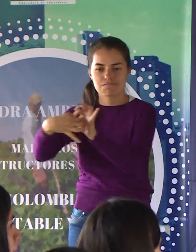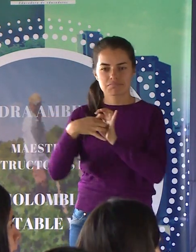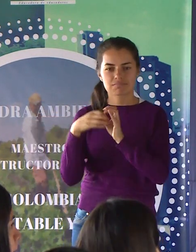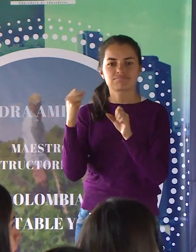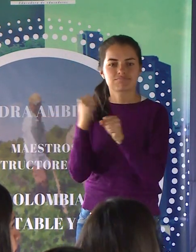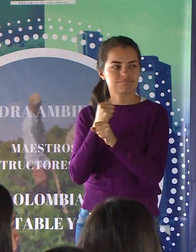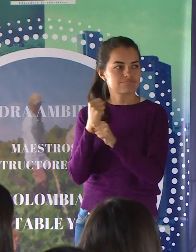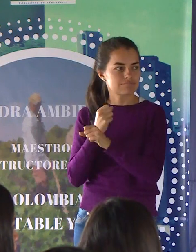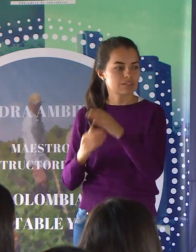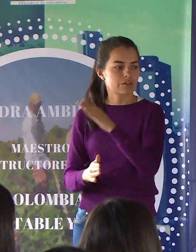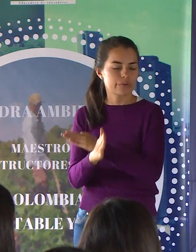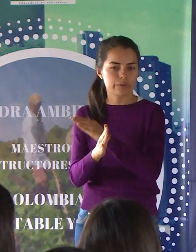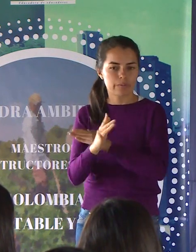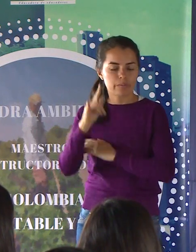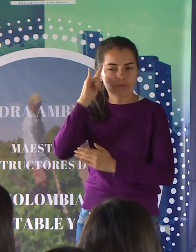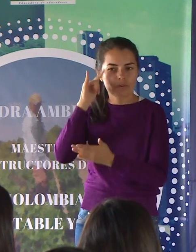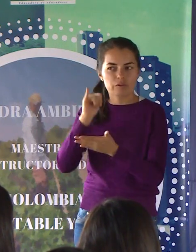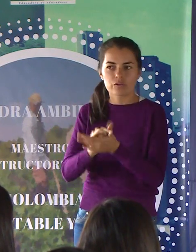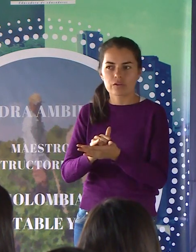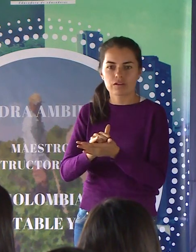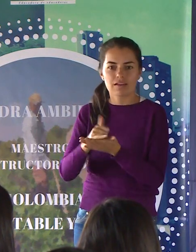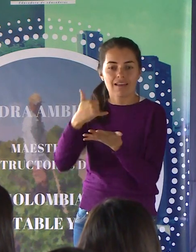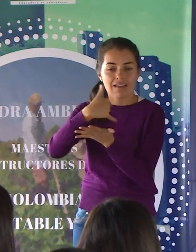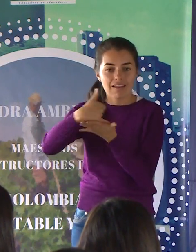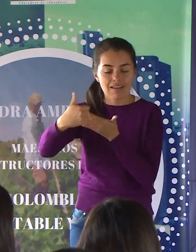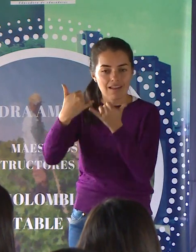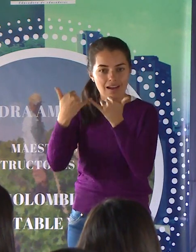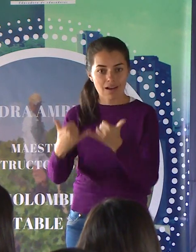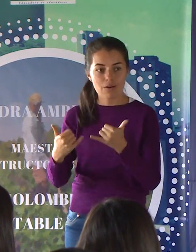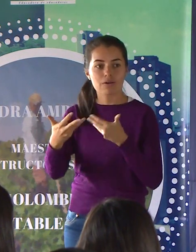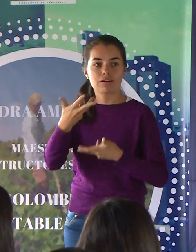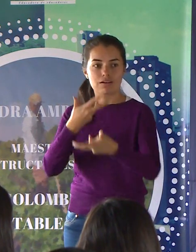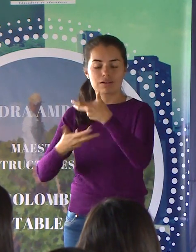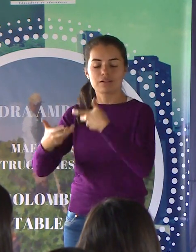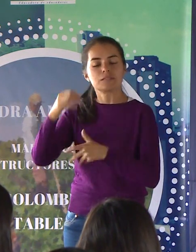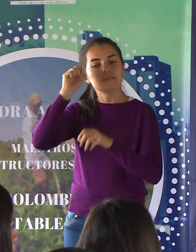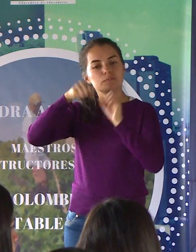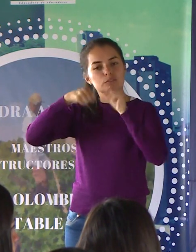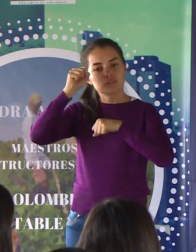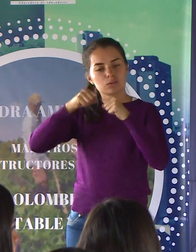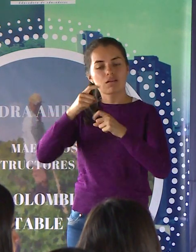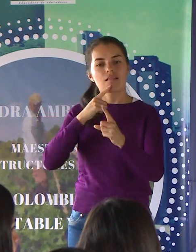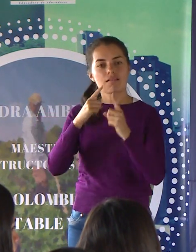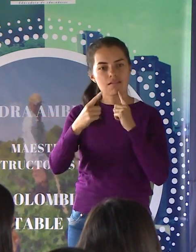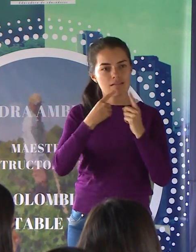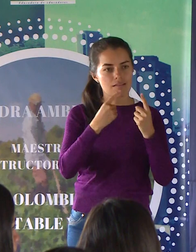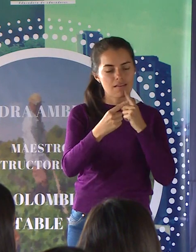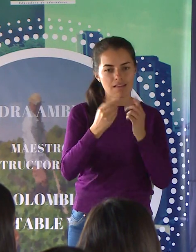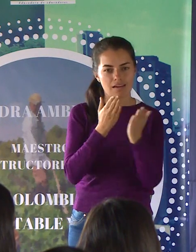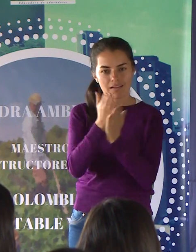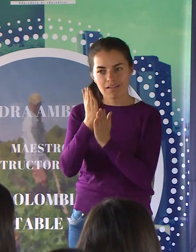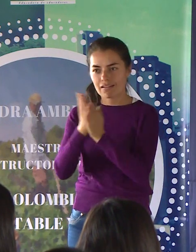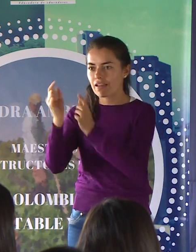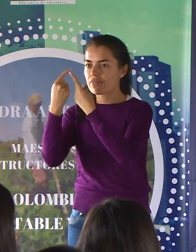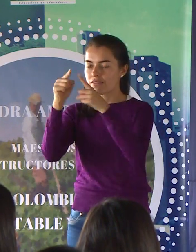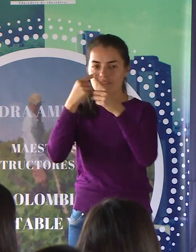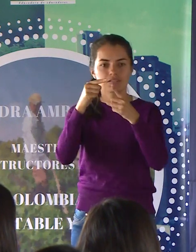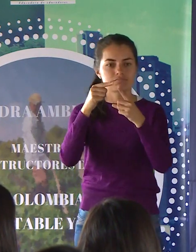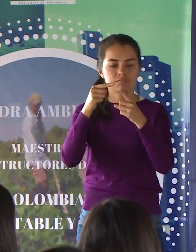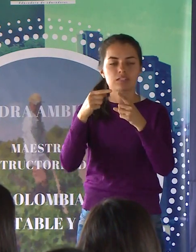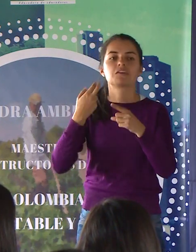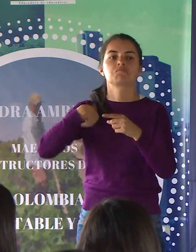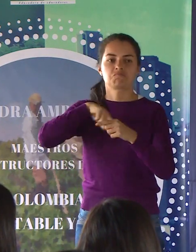este tema. Creemos que la conversación y que la posibilidad de diálogo es la que permitiría